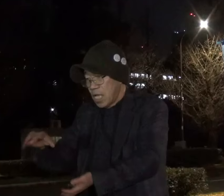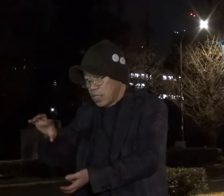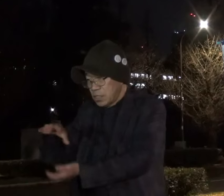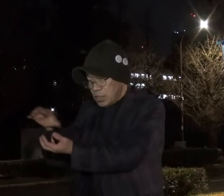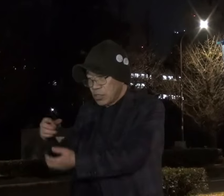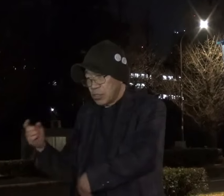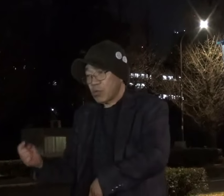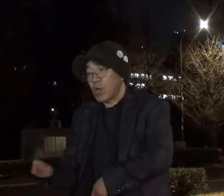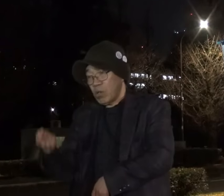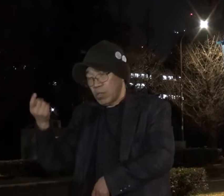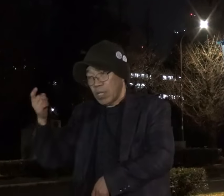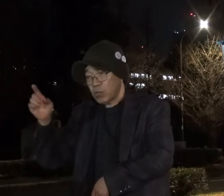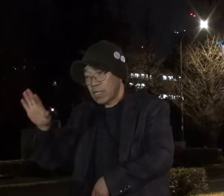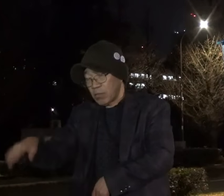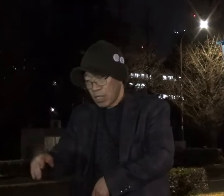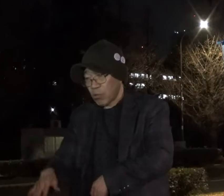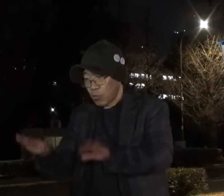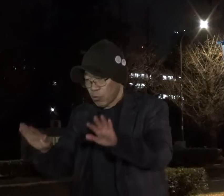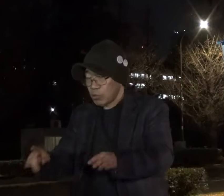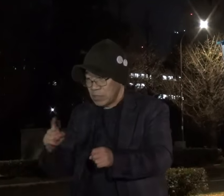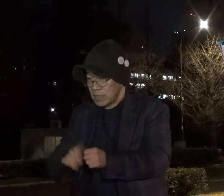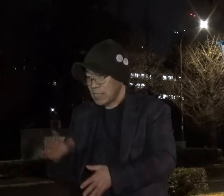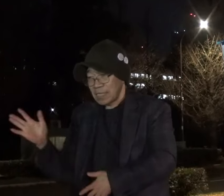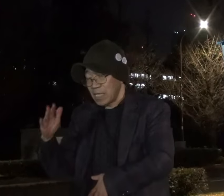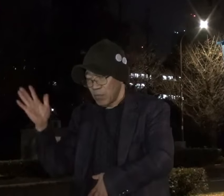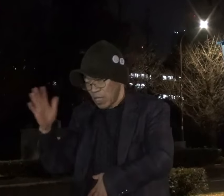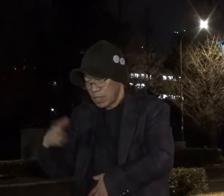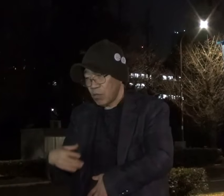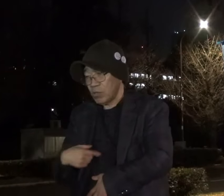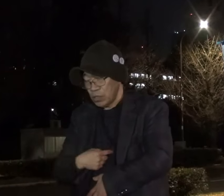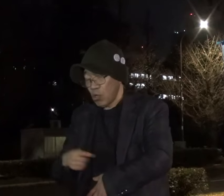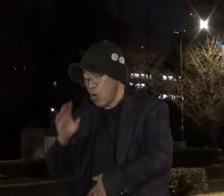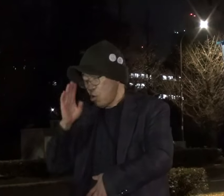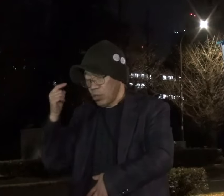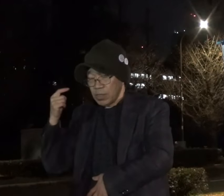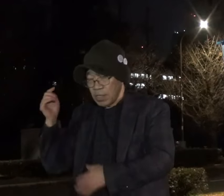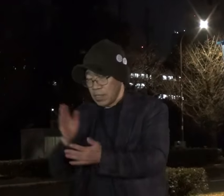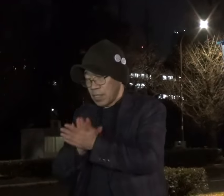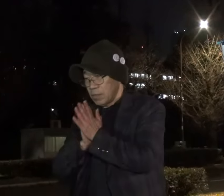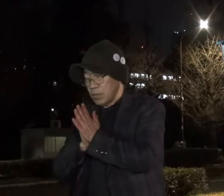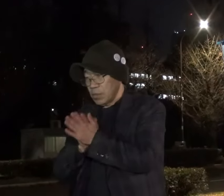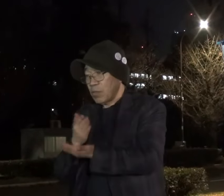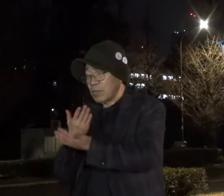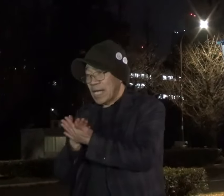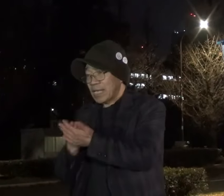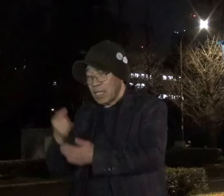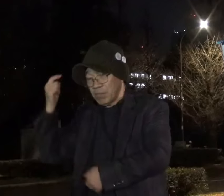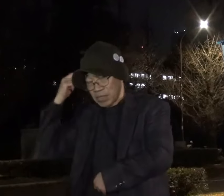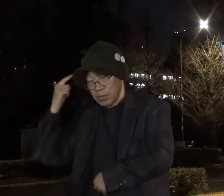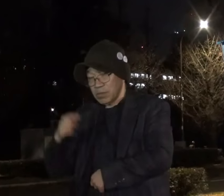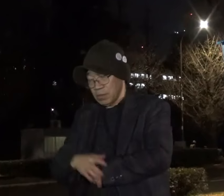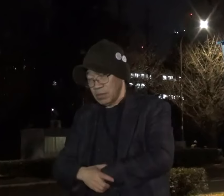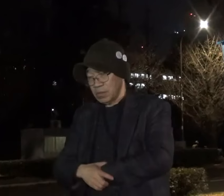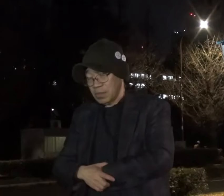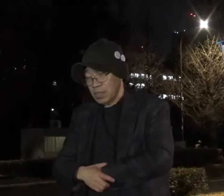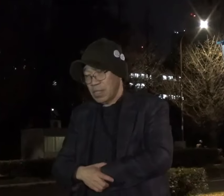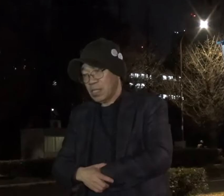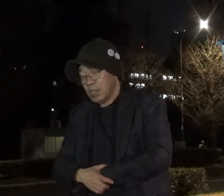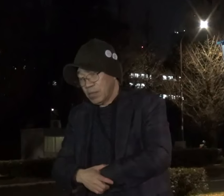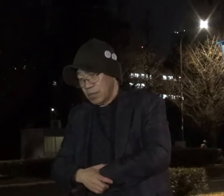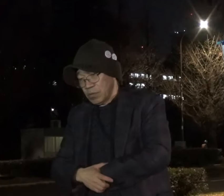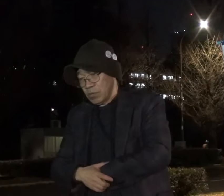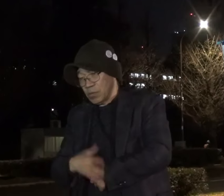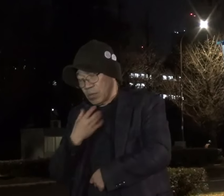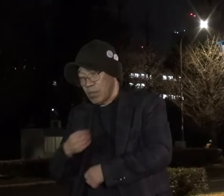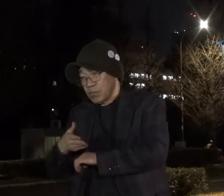ことを本当願うしかありません。で、最近ちょっとこちらでご紹介しなかったんですが、福島